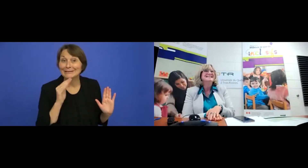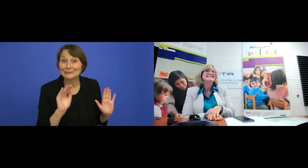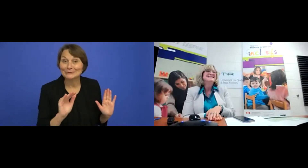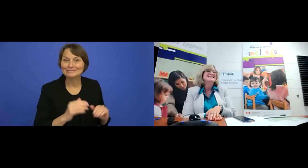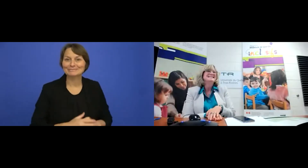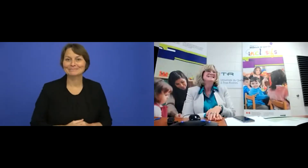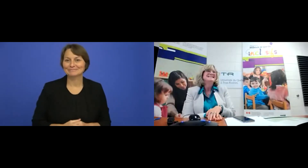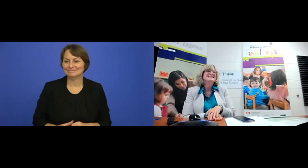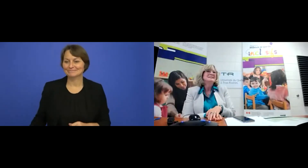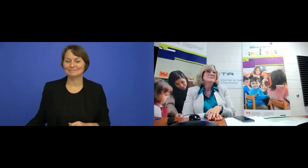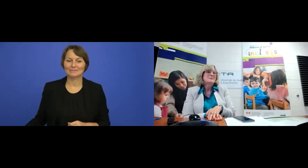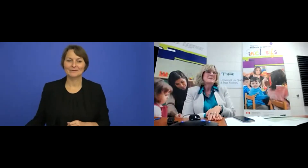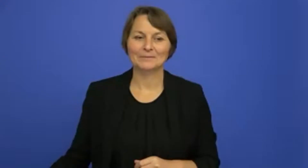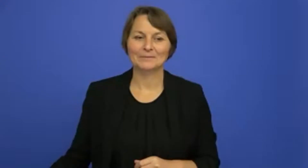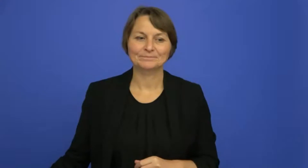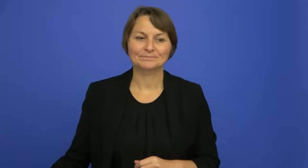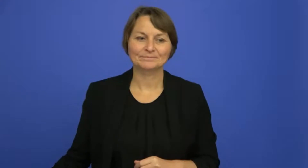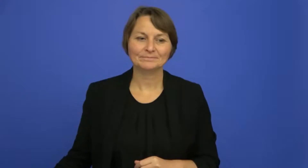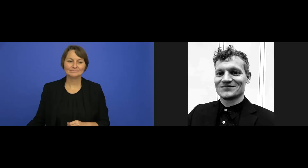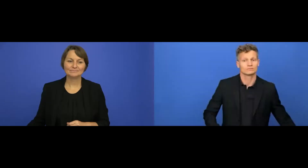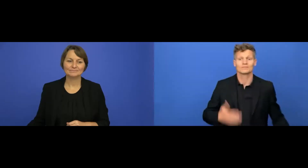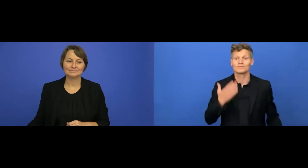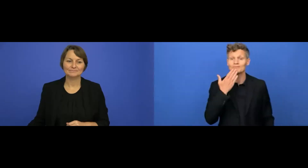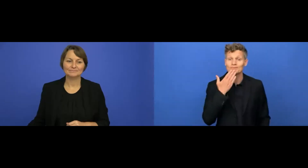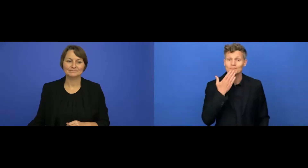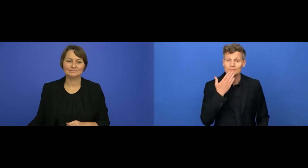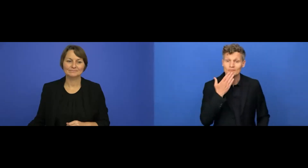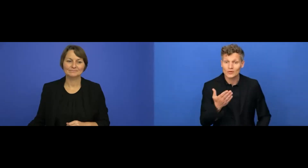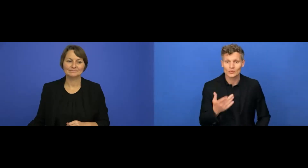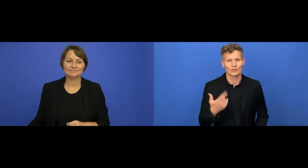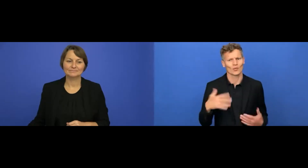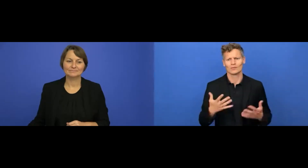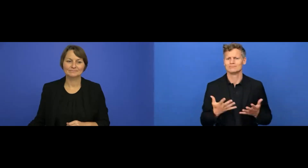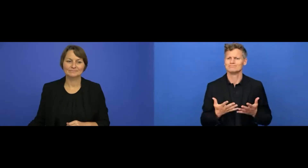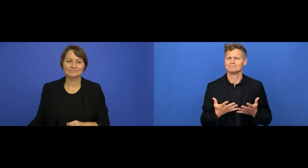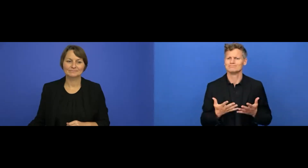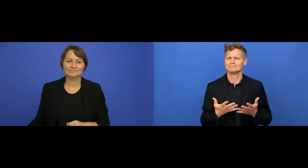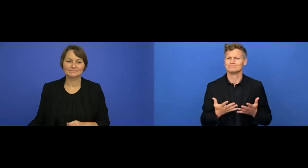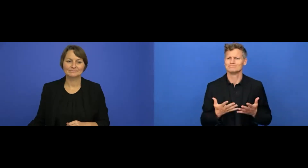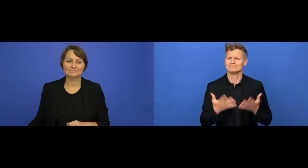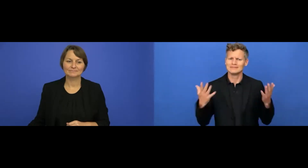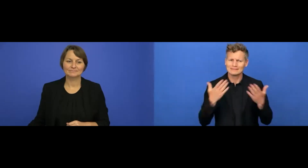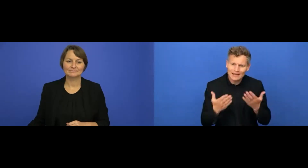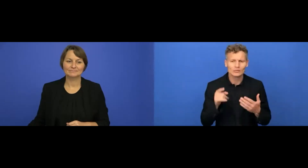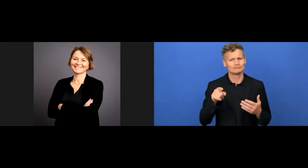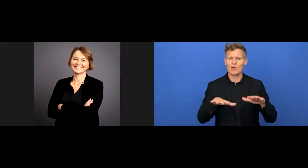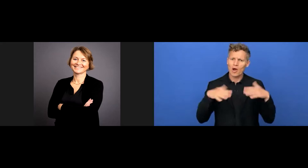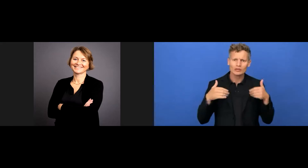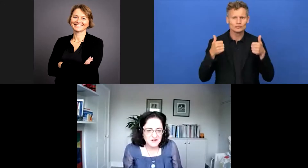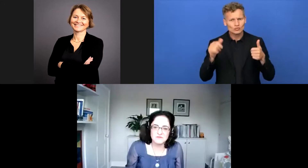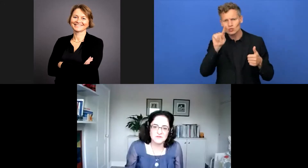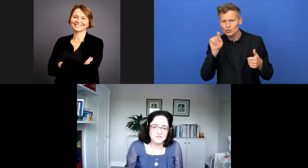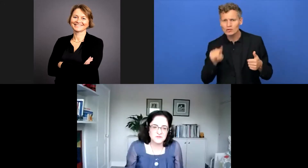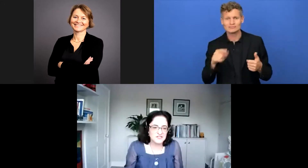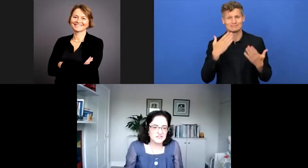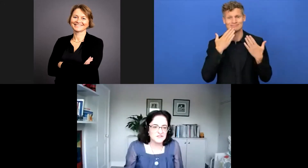contenu pédagogique. Merci, merci infiniment à vous. Merci Carmen. Merci à